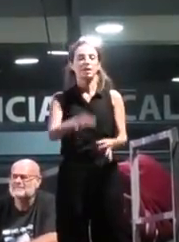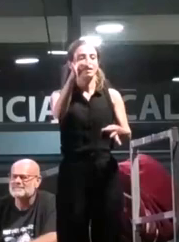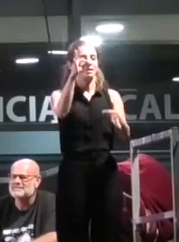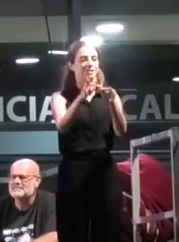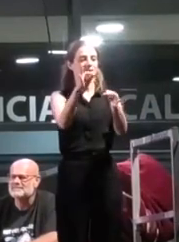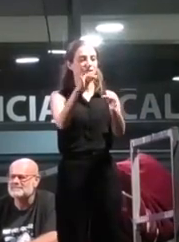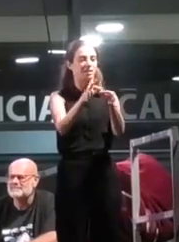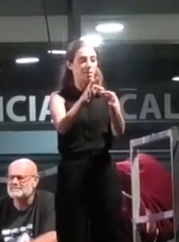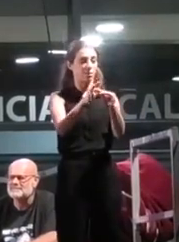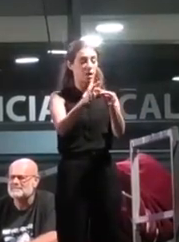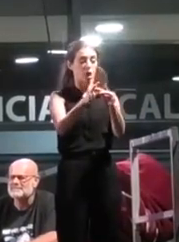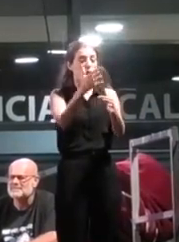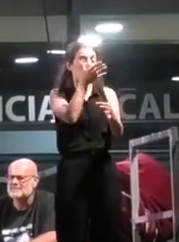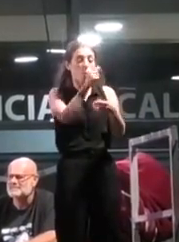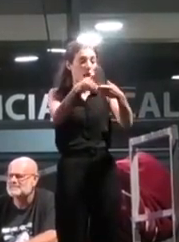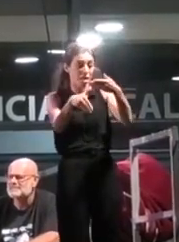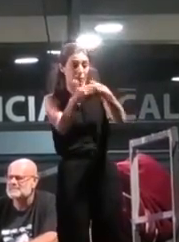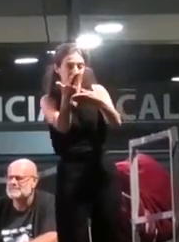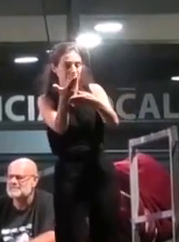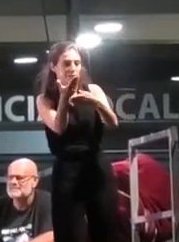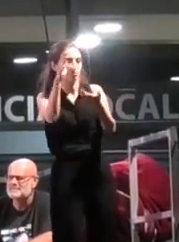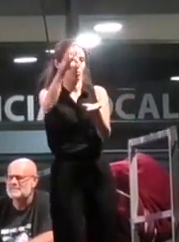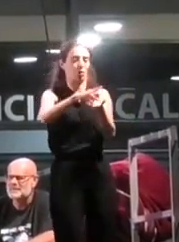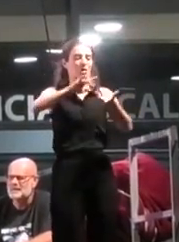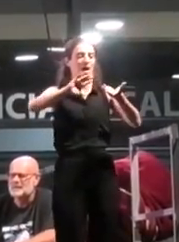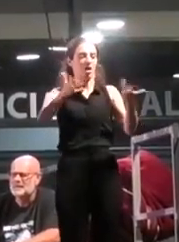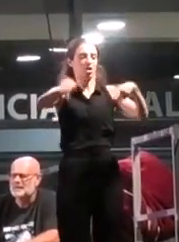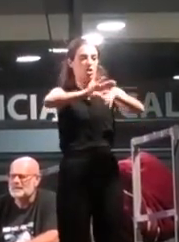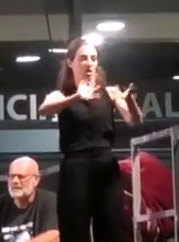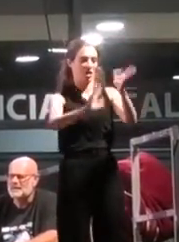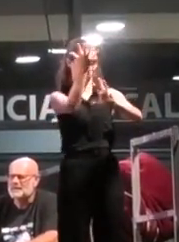Setembre no pot començar sense la nit del foc de Cambrils.